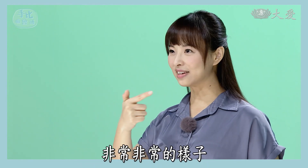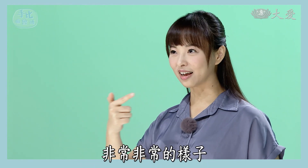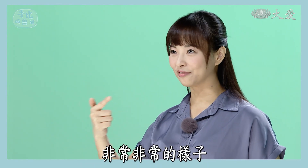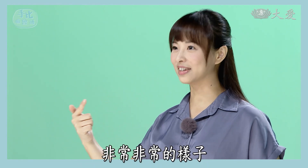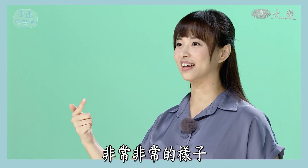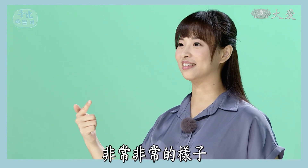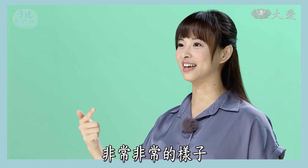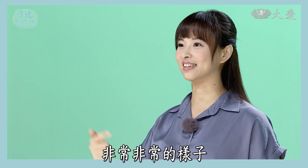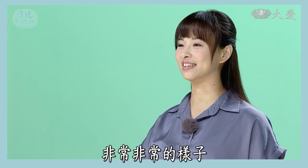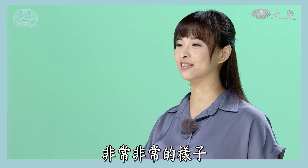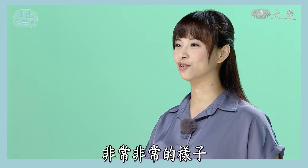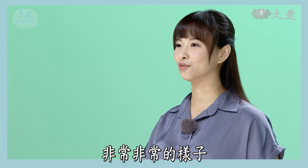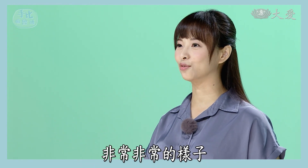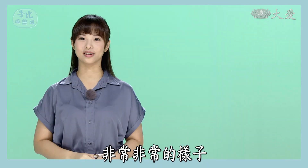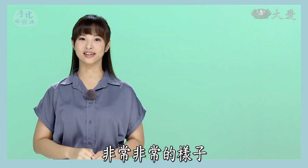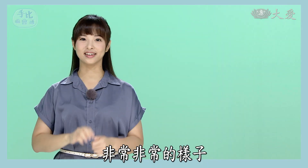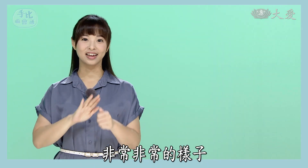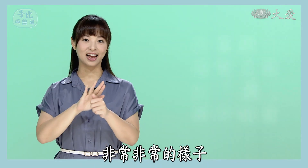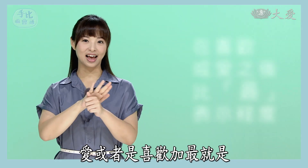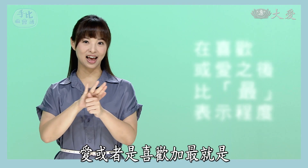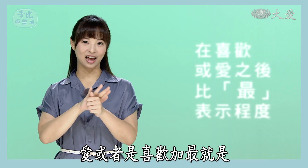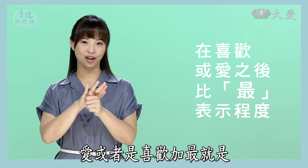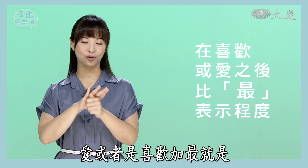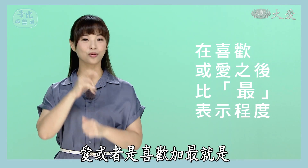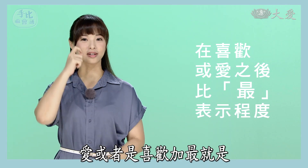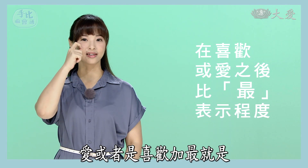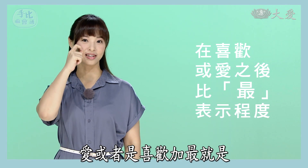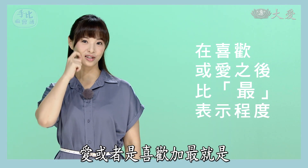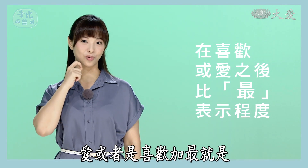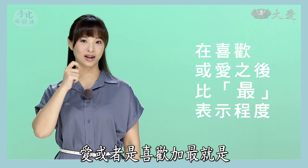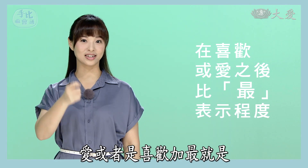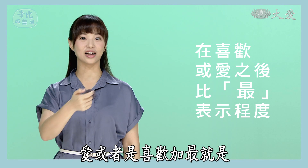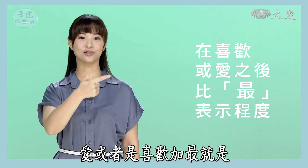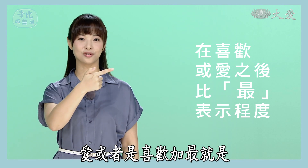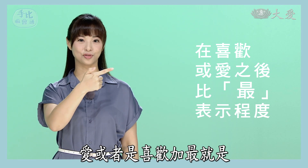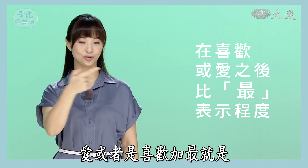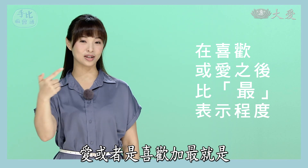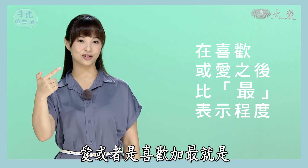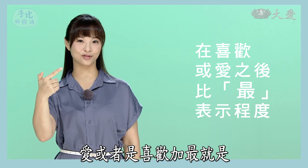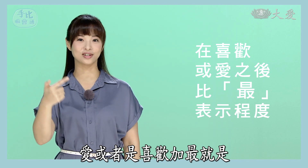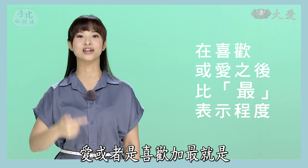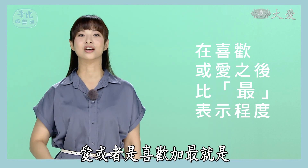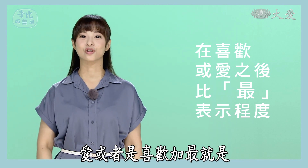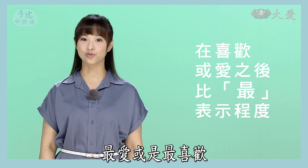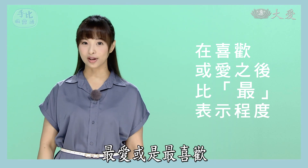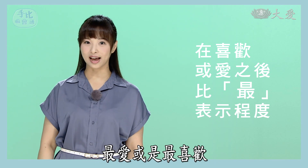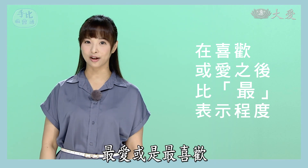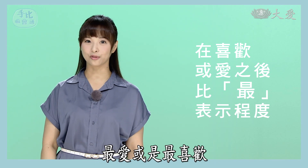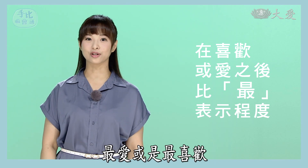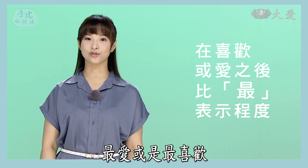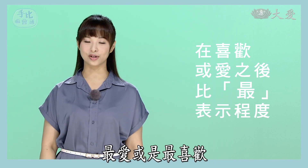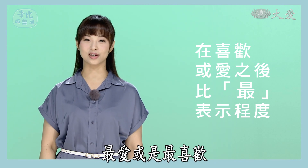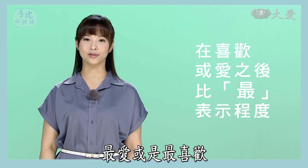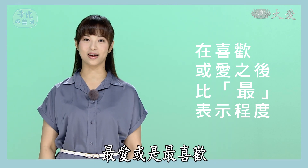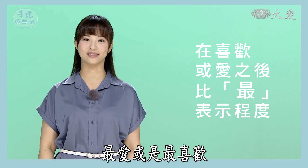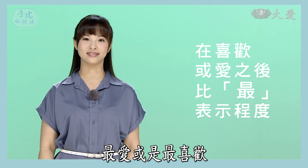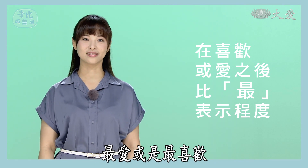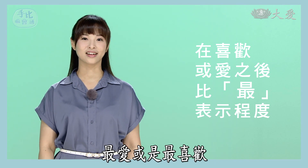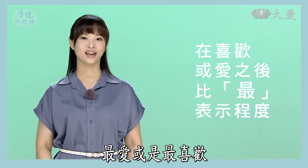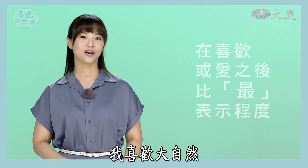常非常的样子。所以爱或者是喜欢加最就是最爱或是最喜欢。我